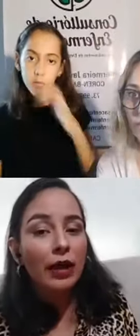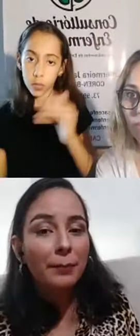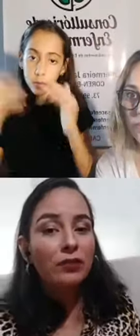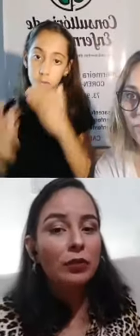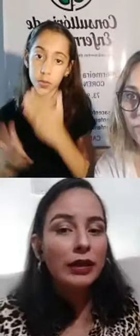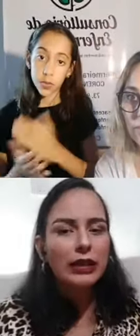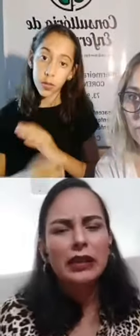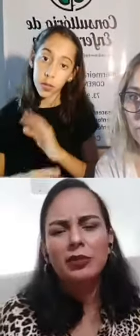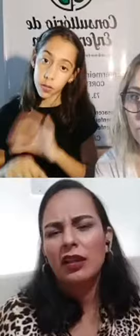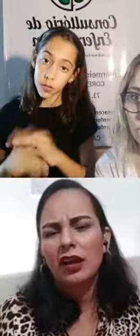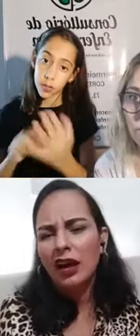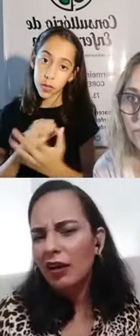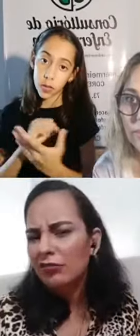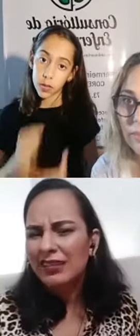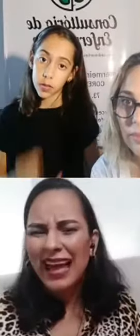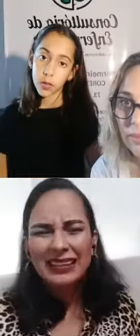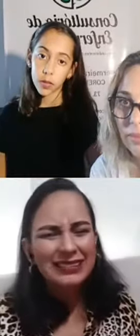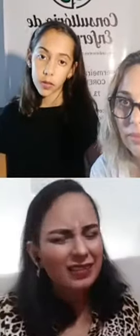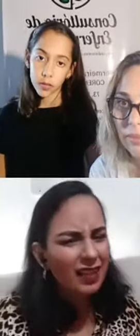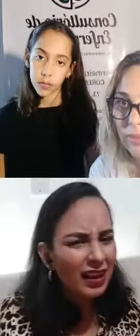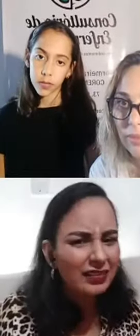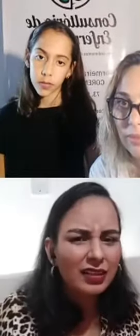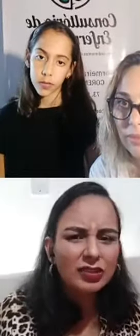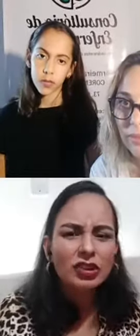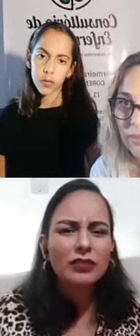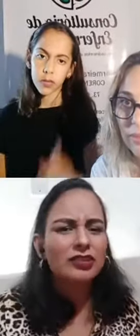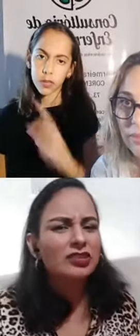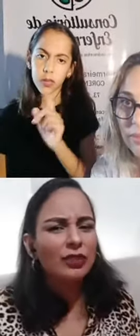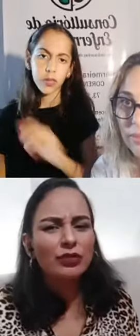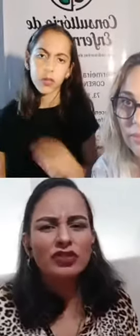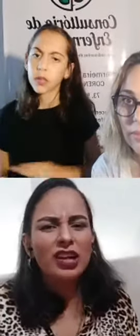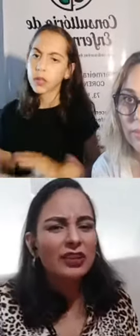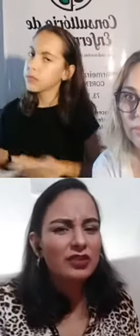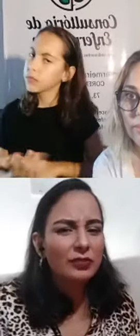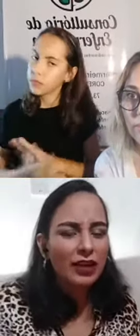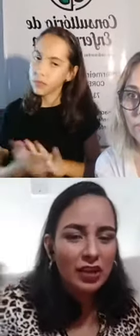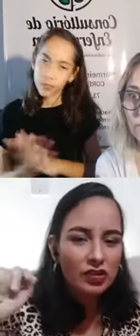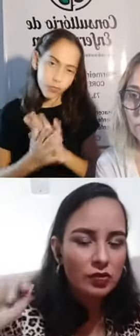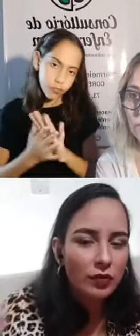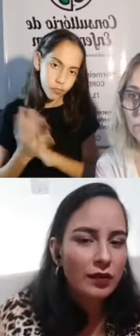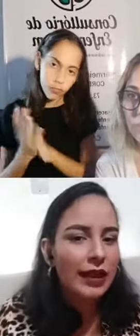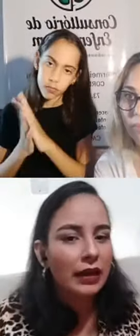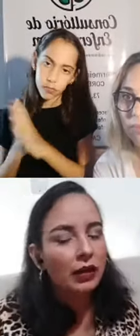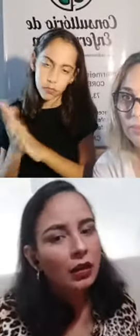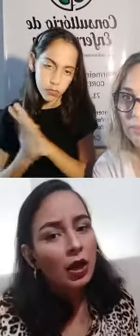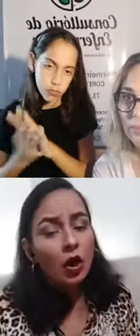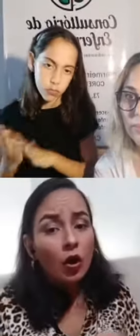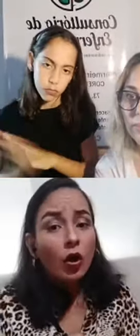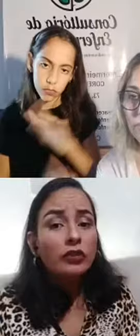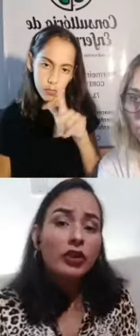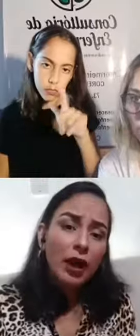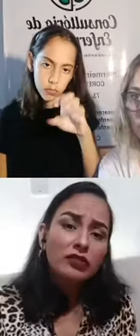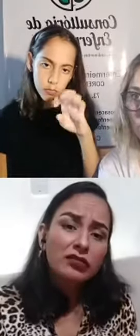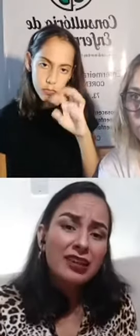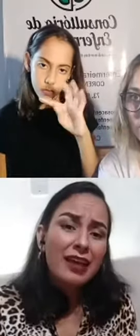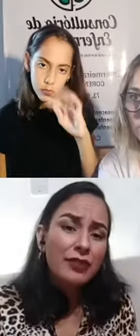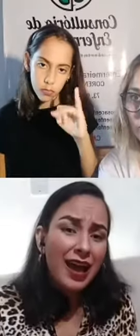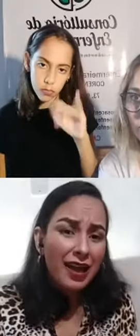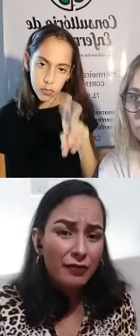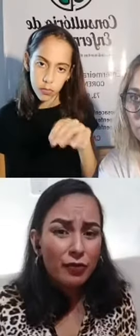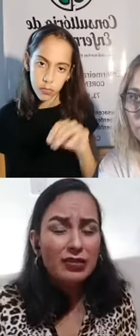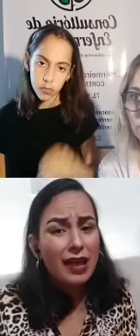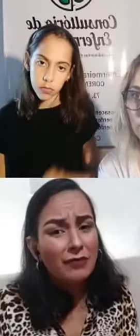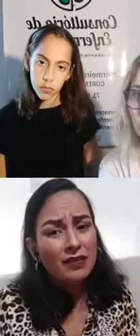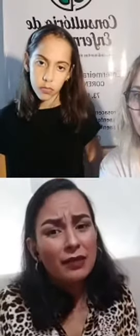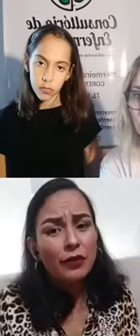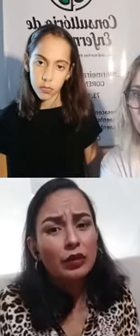eu era a pessoa do equilíbrio. Não, nada de cancelar ano letivo. A gente tem uns dias letivos aí, a gente considera. Hoje eu acho que é